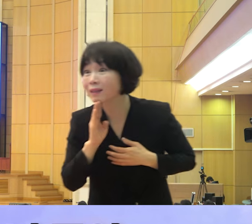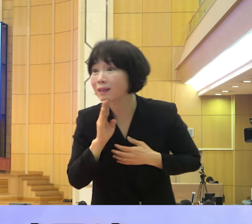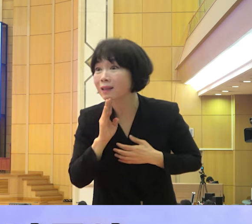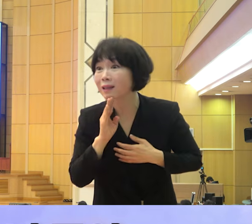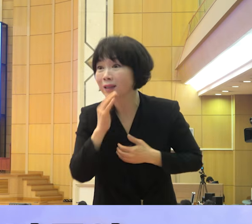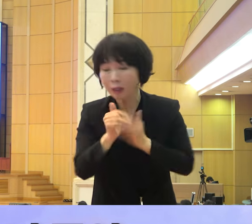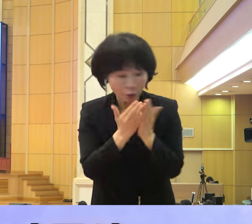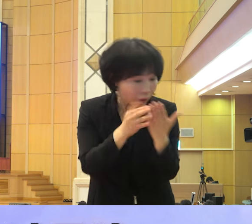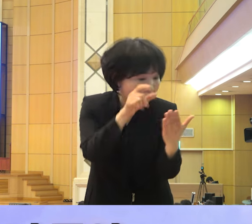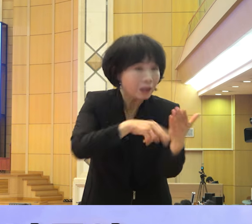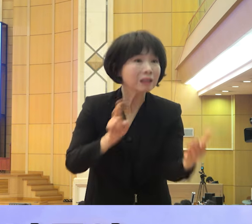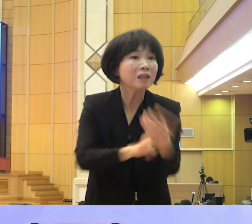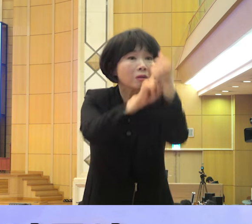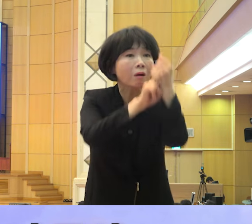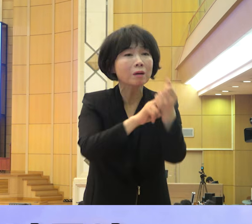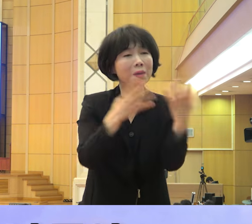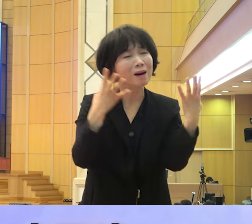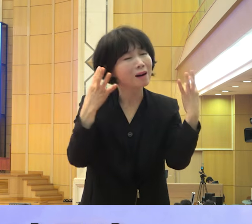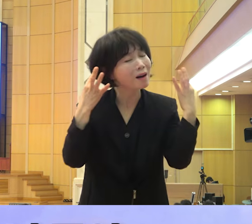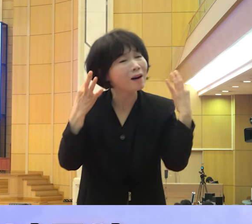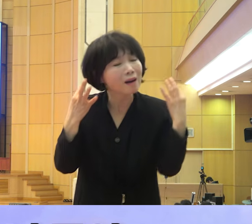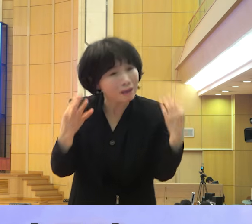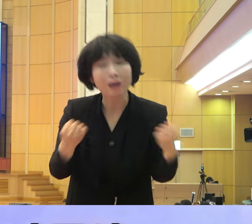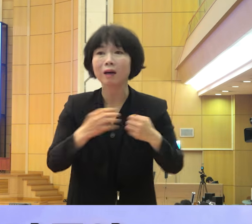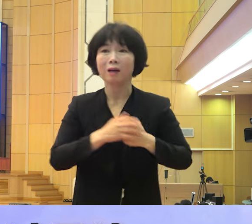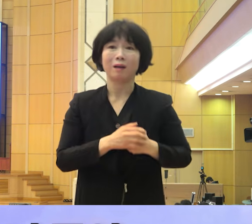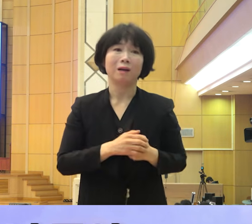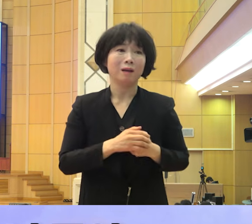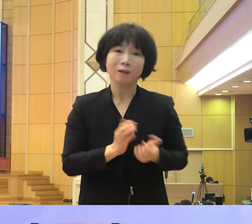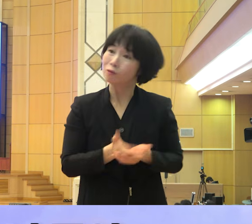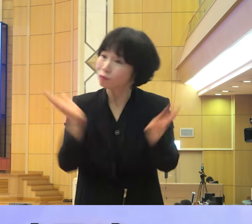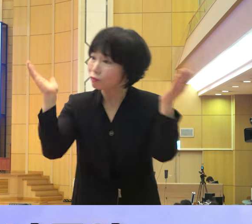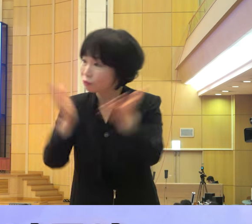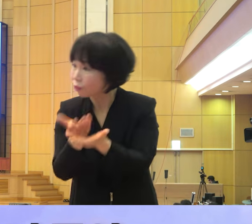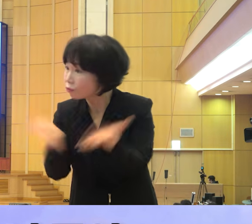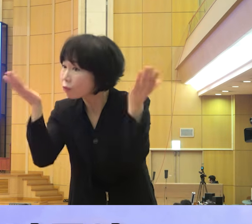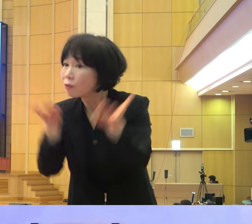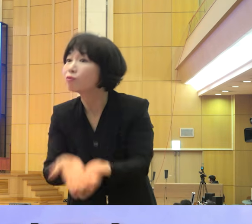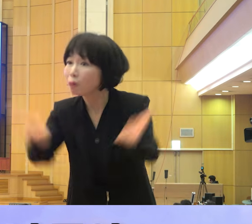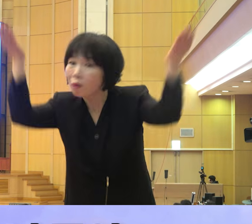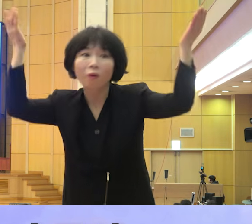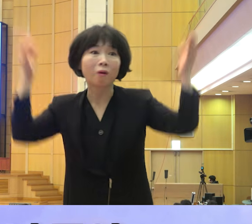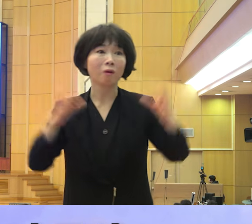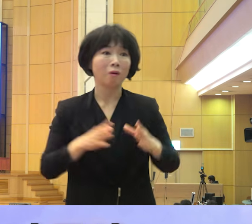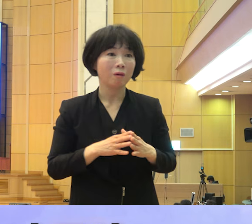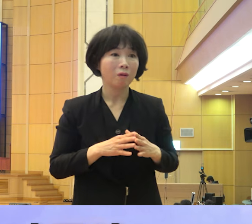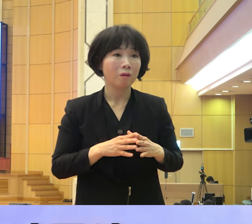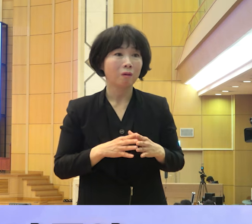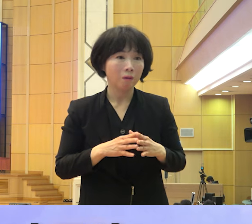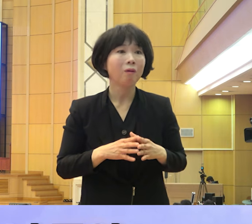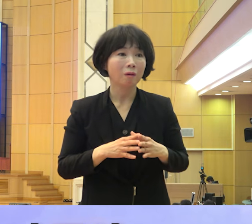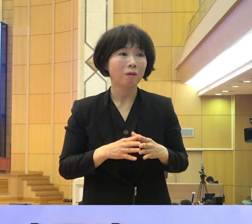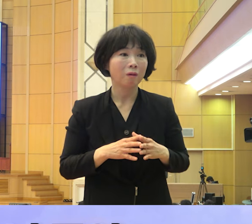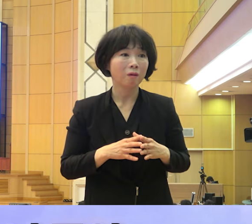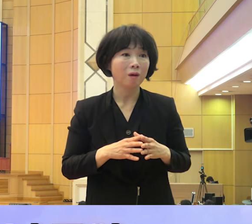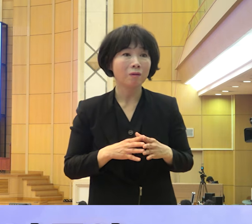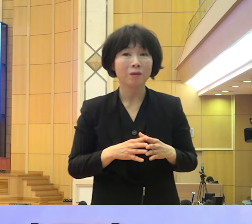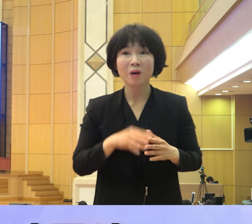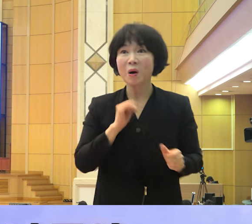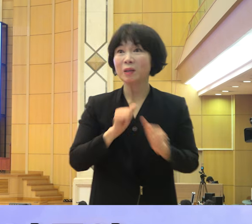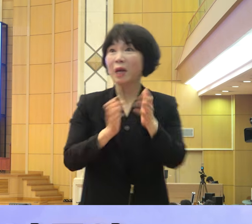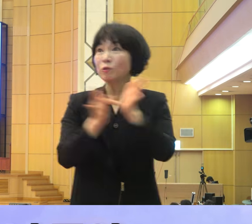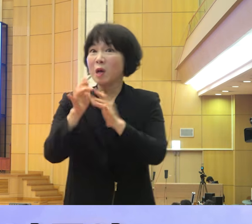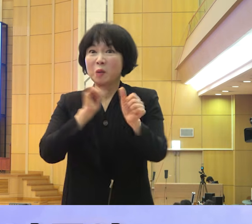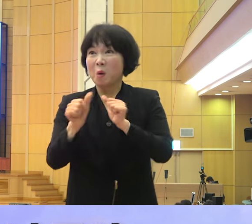예? 그런 것 때문에 주님을 믿고 따르는 사람이 그냥 인산인해를 이뤘단